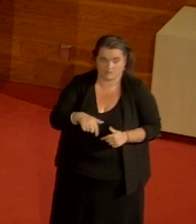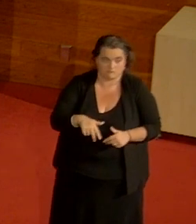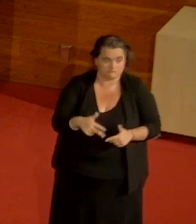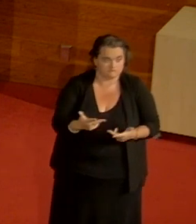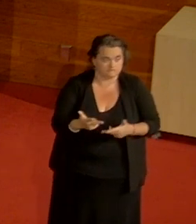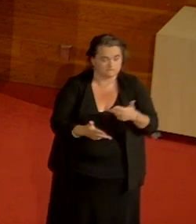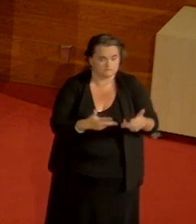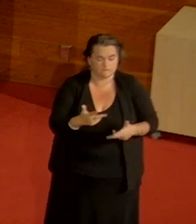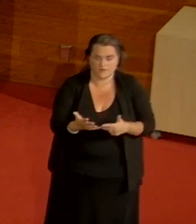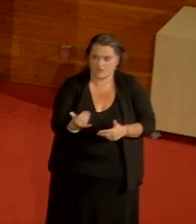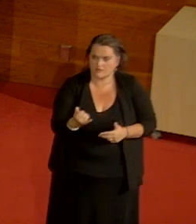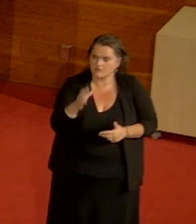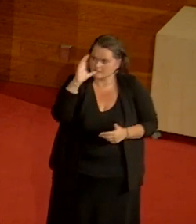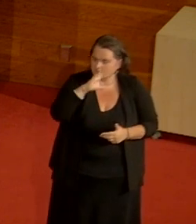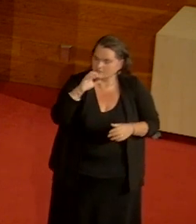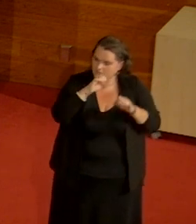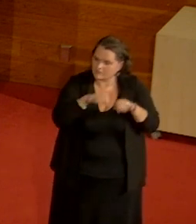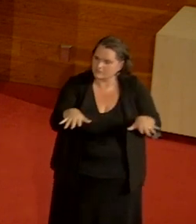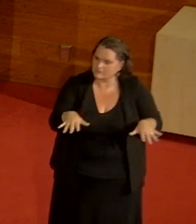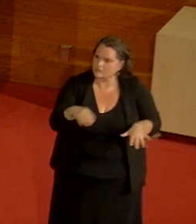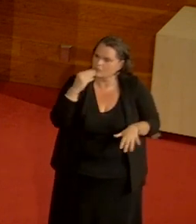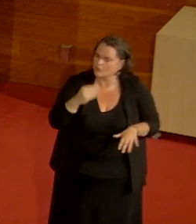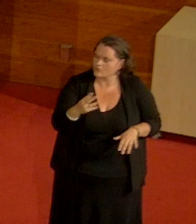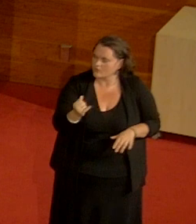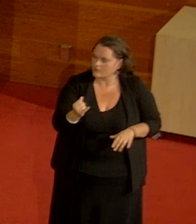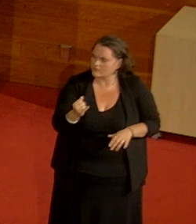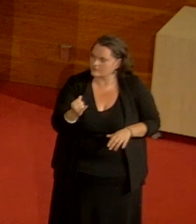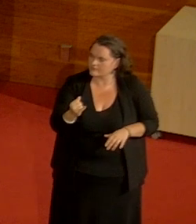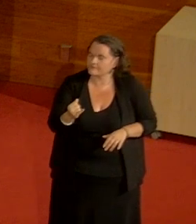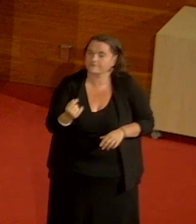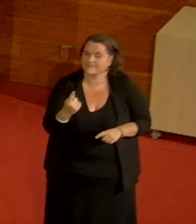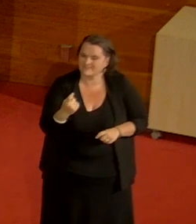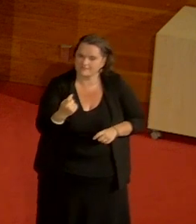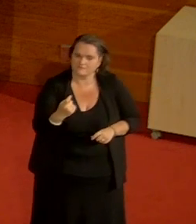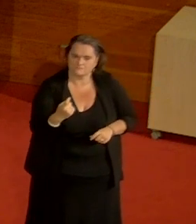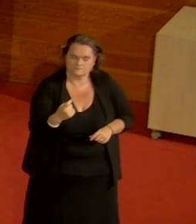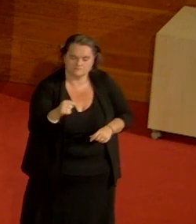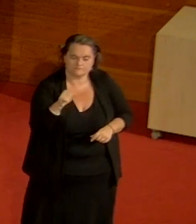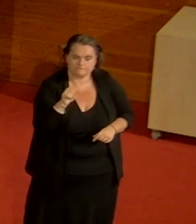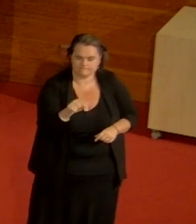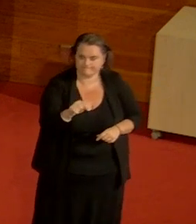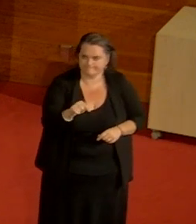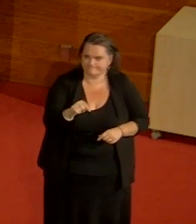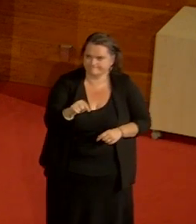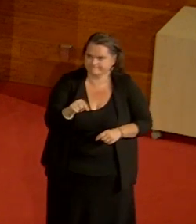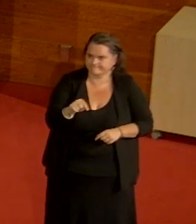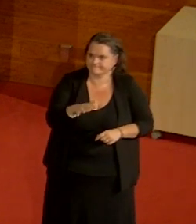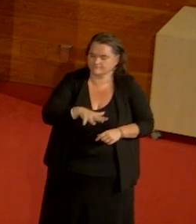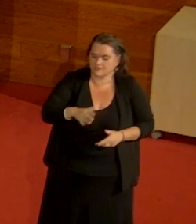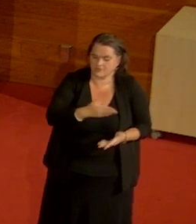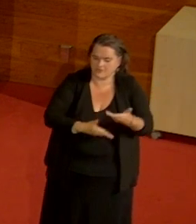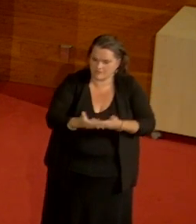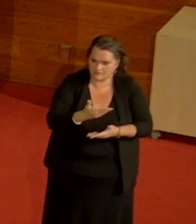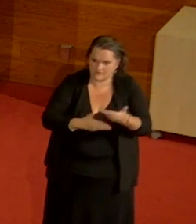contextos de divulgación científica increíbles que yo creo que que necesitamos infiltrar y y generar espacios de colaboración